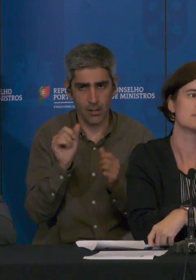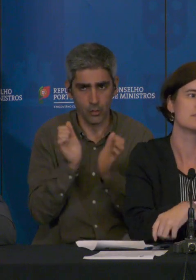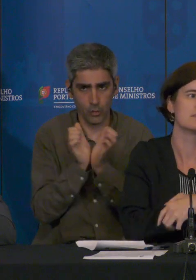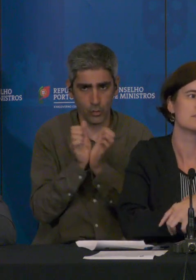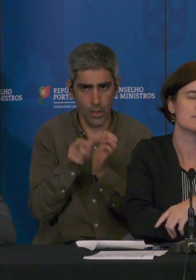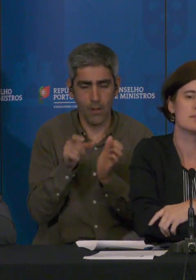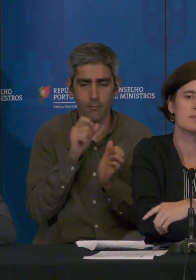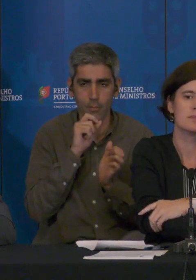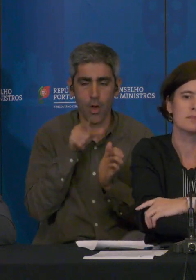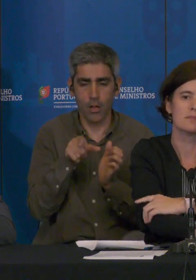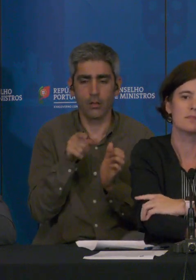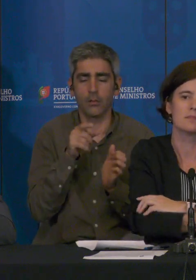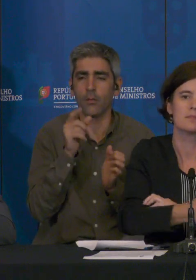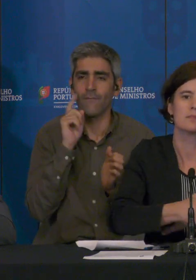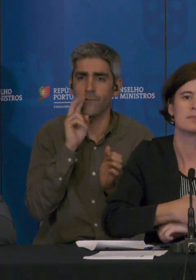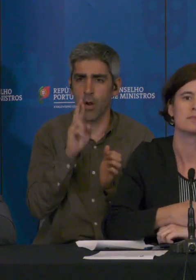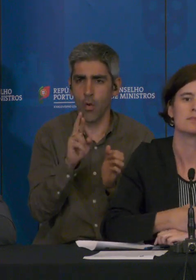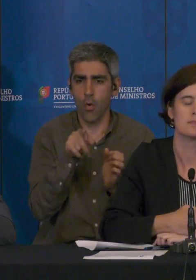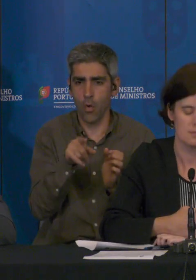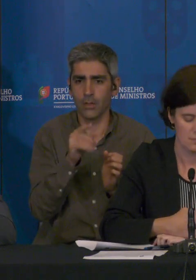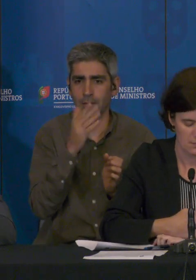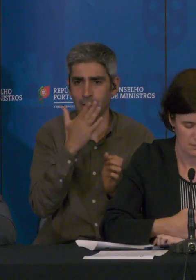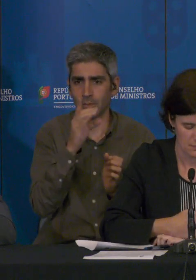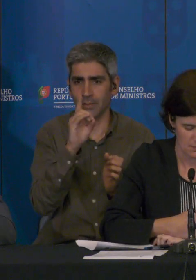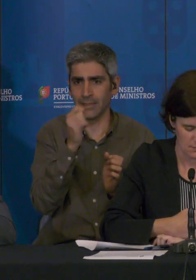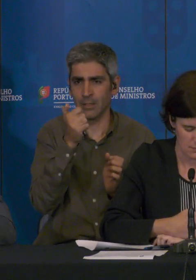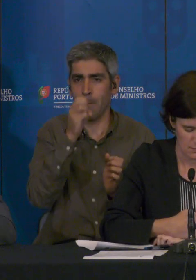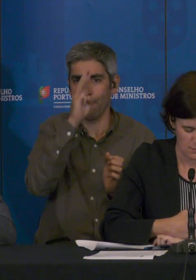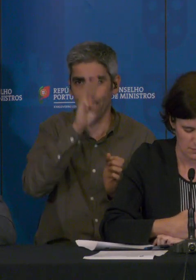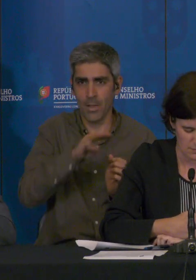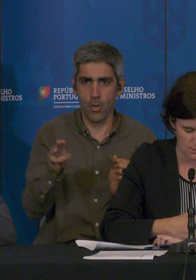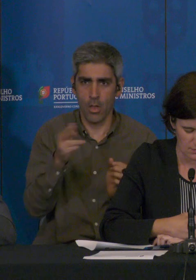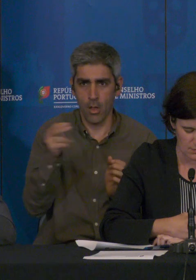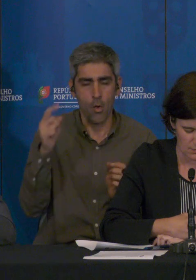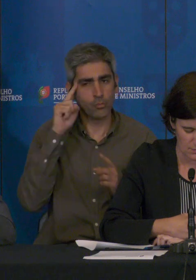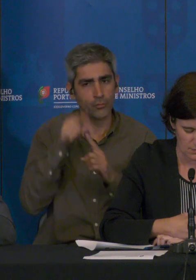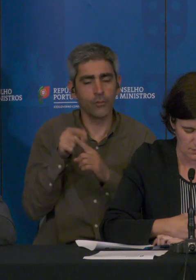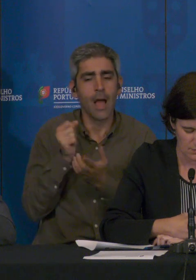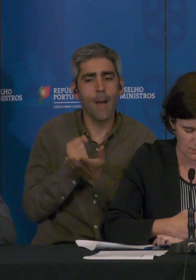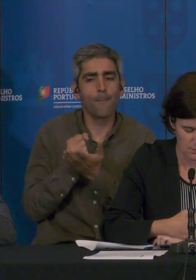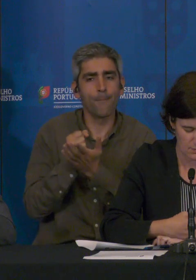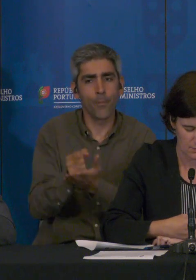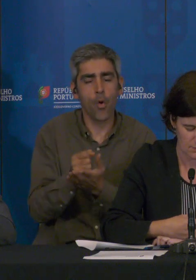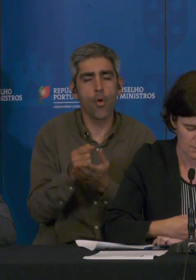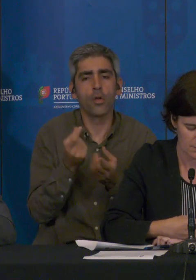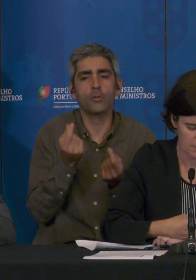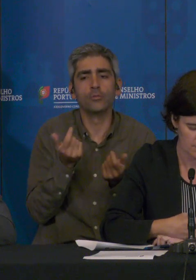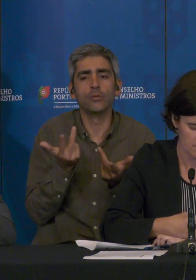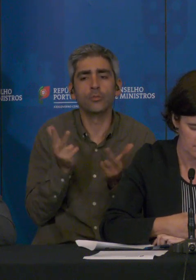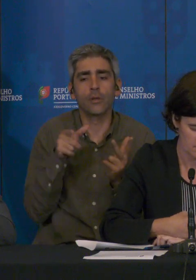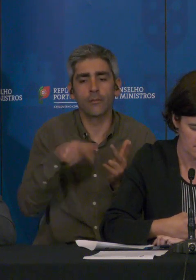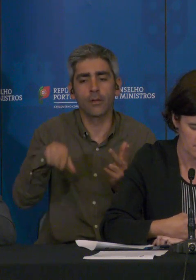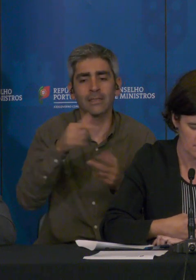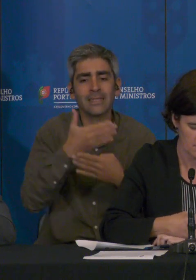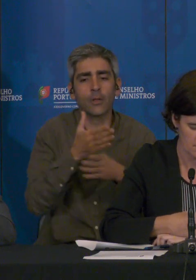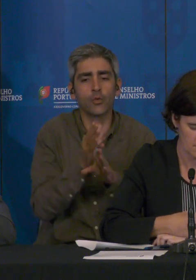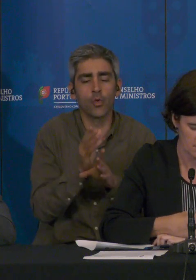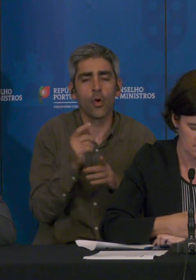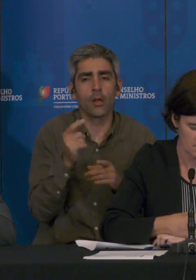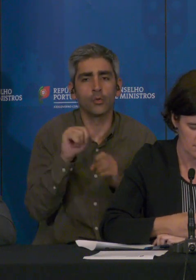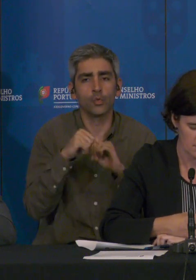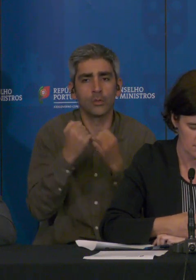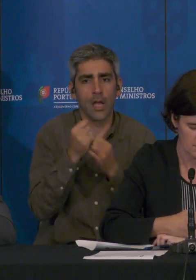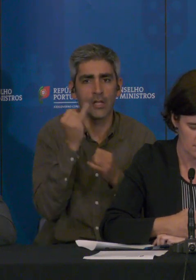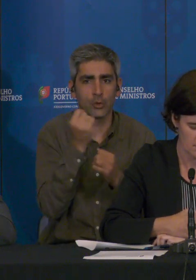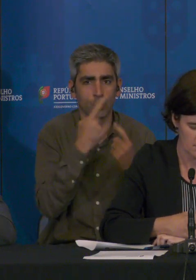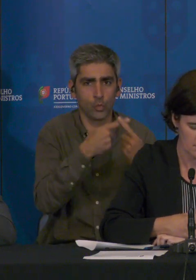valor de 165 milhões de euros para apoiar a tesouraria das instituições do setor social no momento em